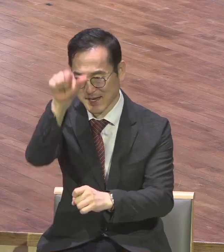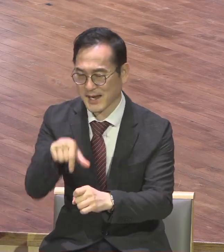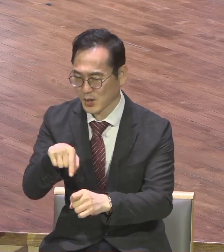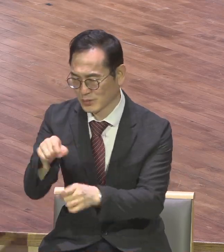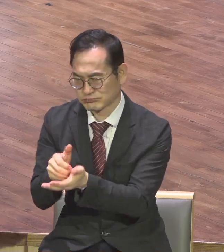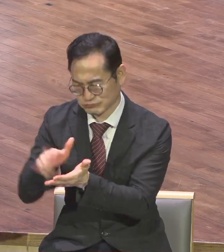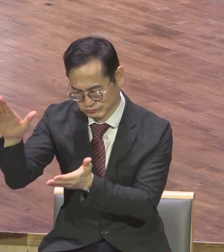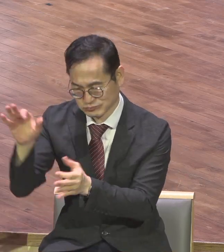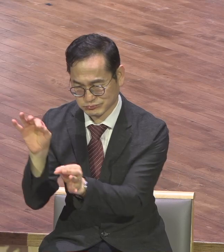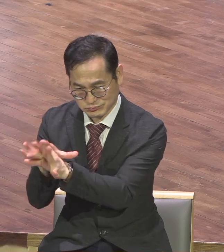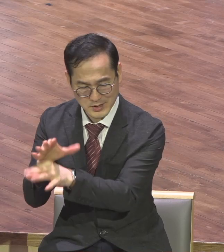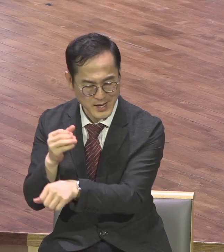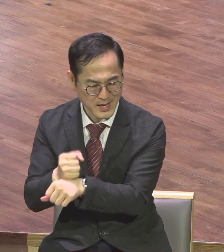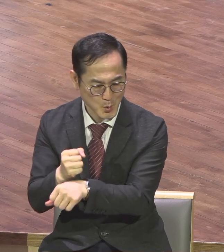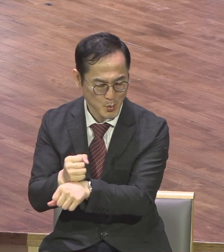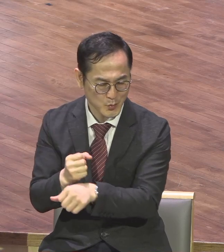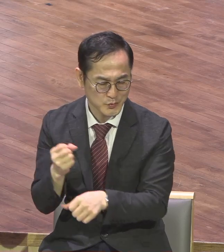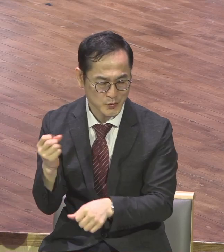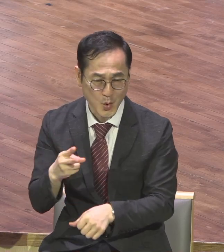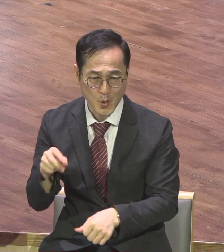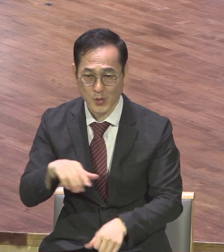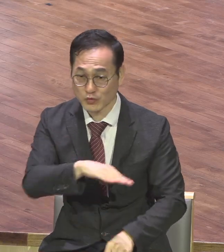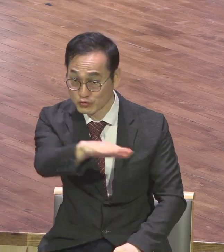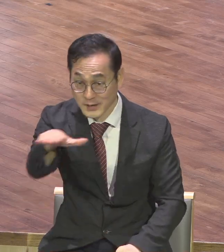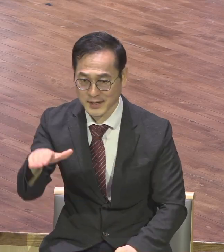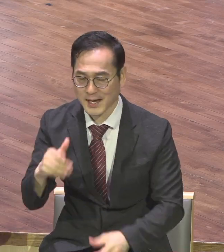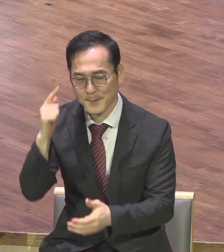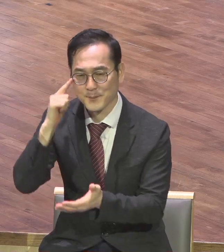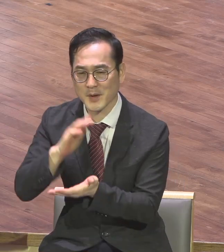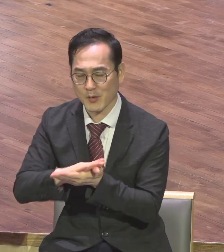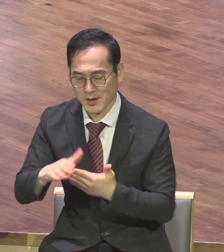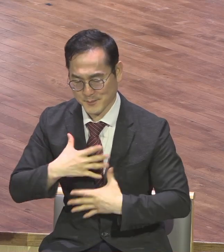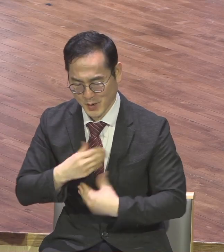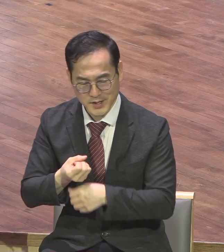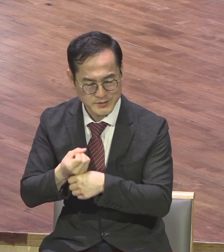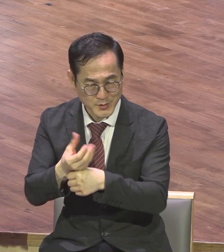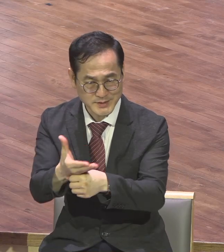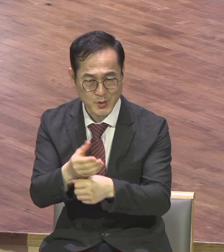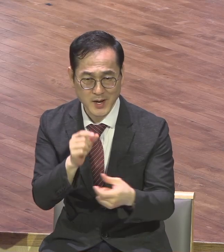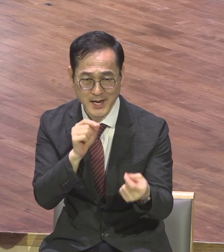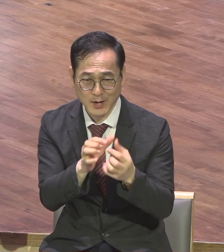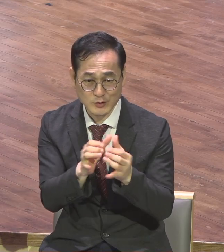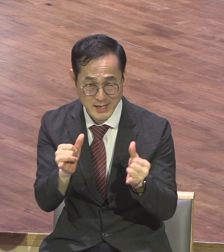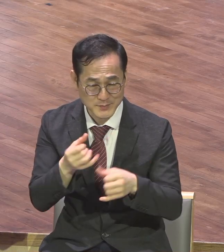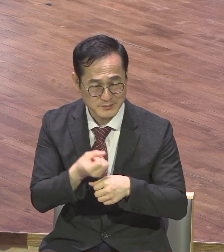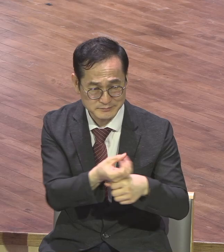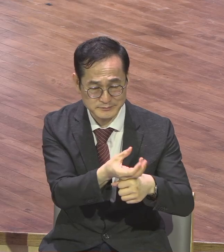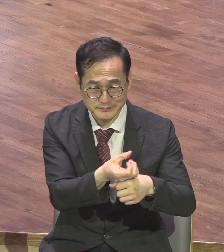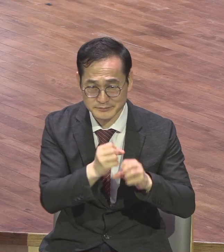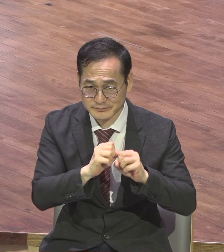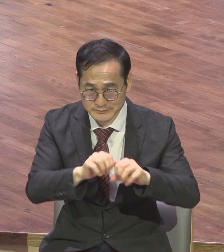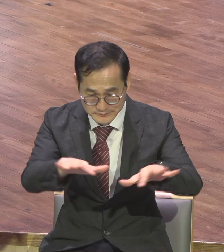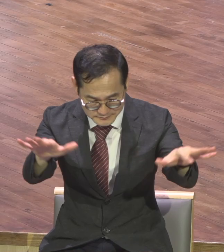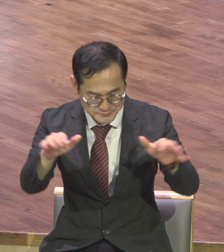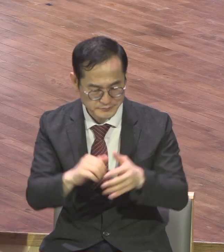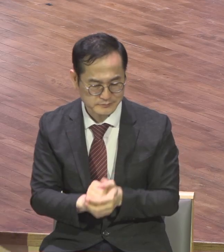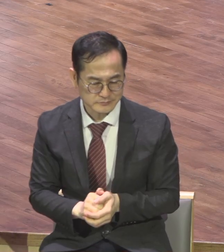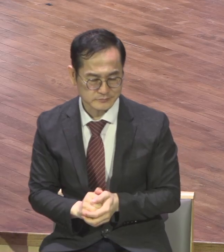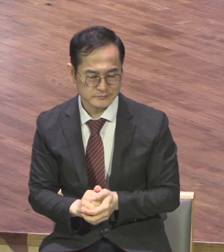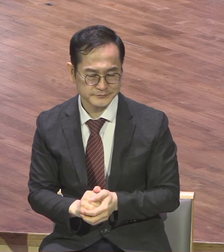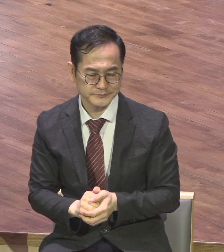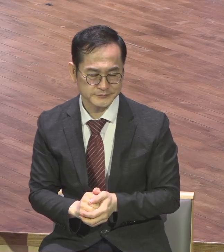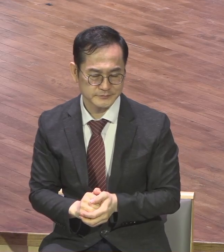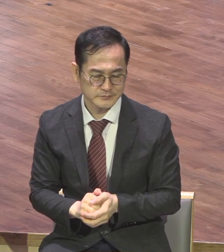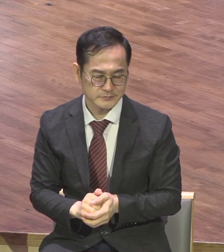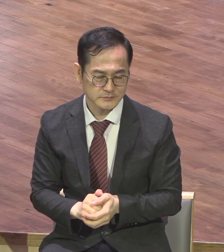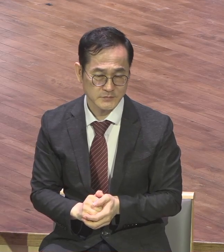또 오셔서 먼 데 있는 너희에게 평안을 전하시고 가까운 데 있는 자들에게 평안을 전하셨으니 이는 그로 말미암아 우리 둘이